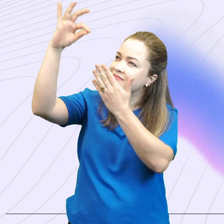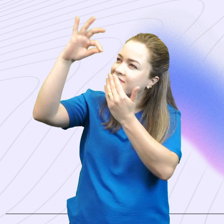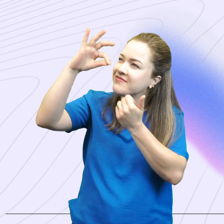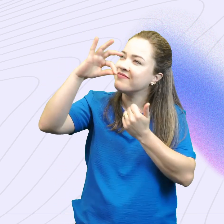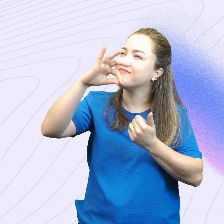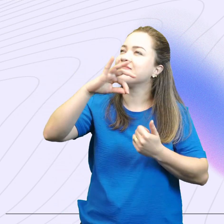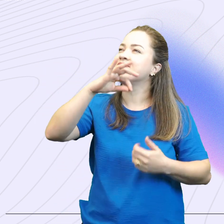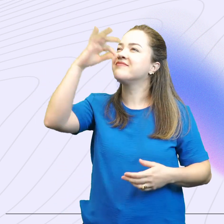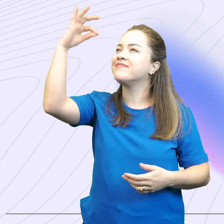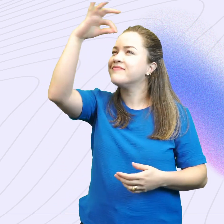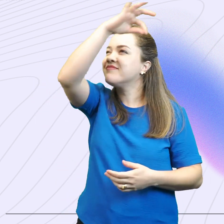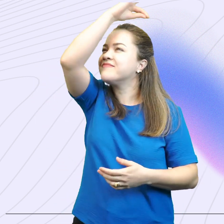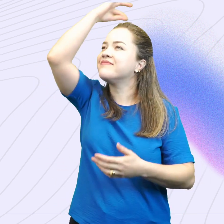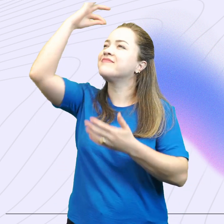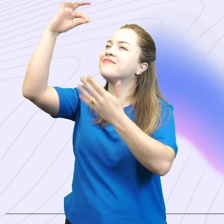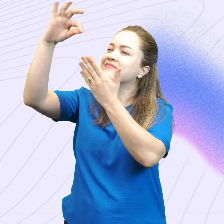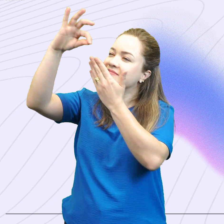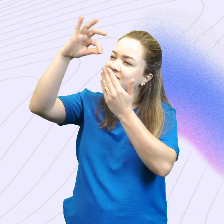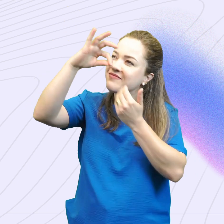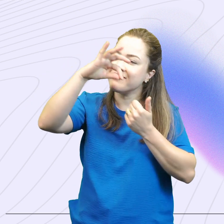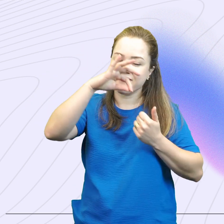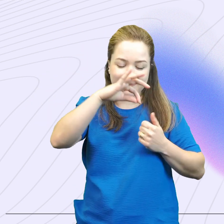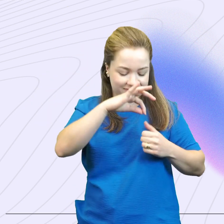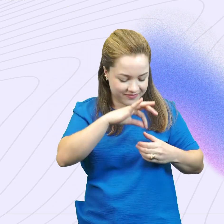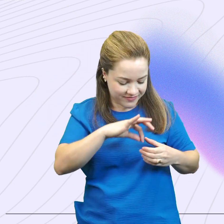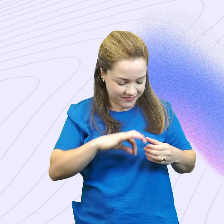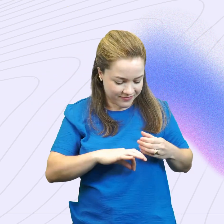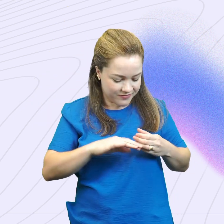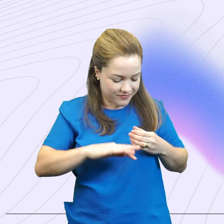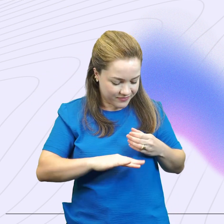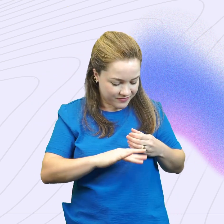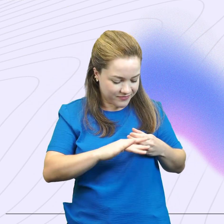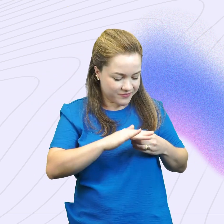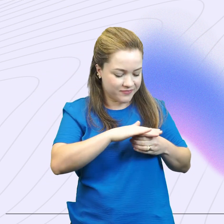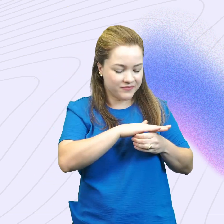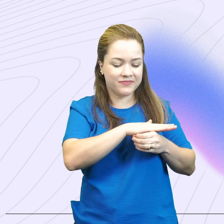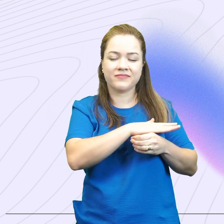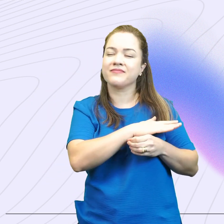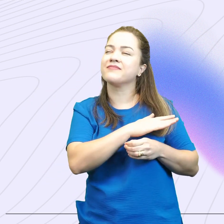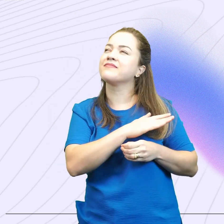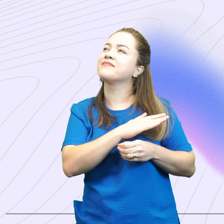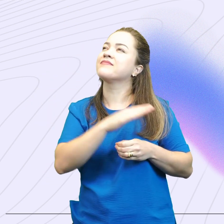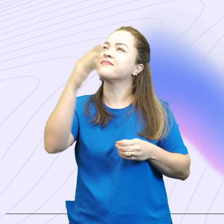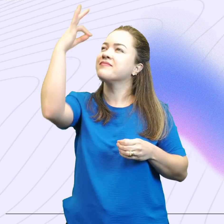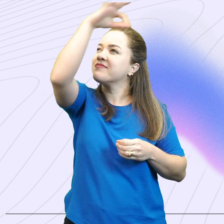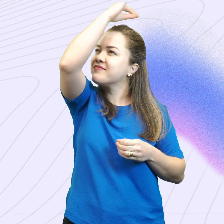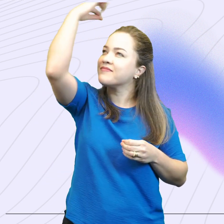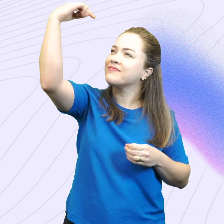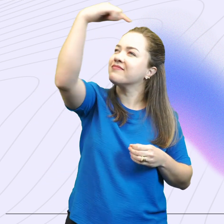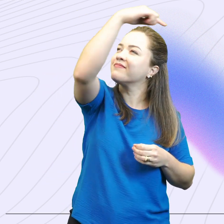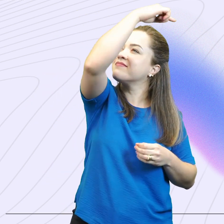Espírito vem, Espírito vem, Espírito Santo.